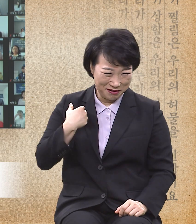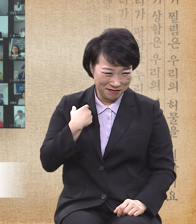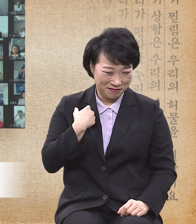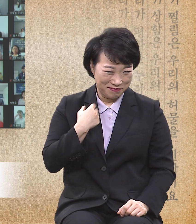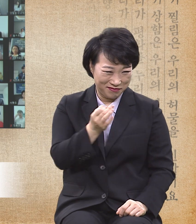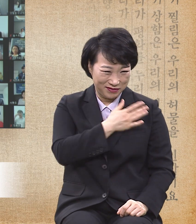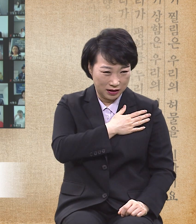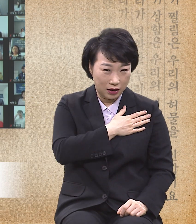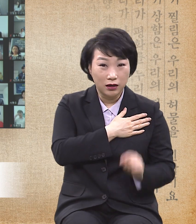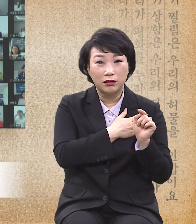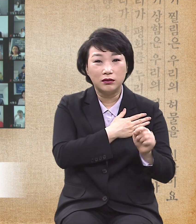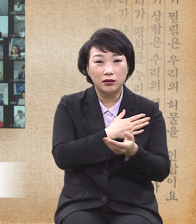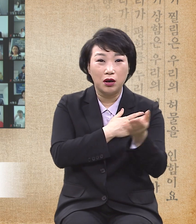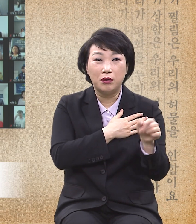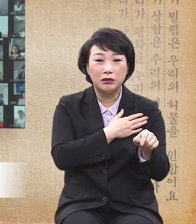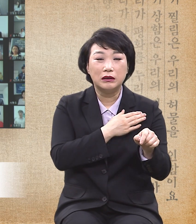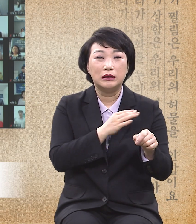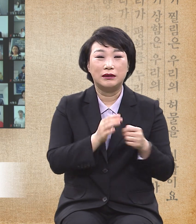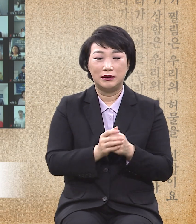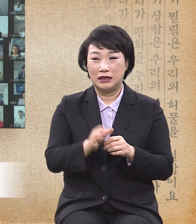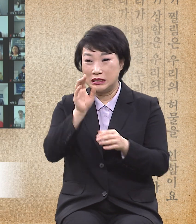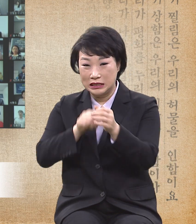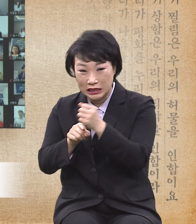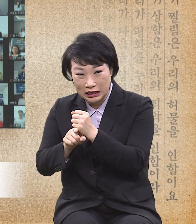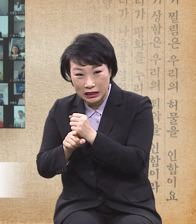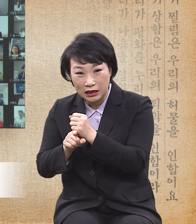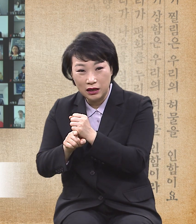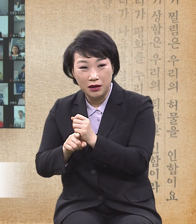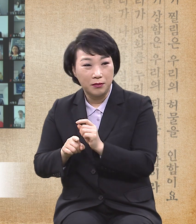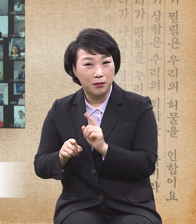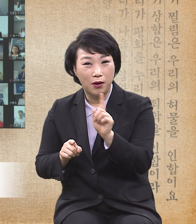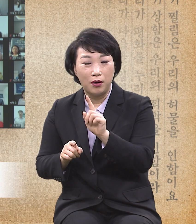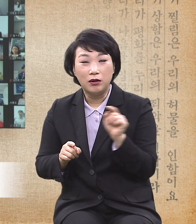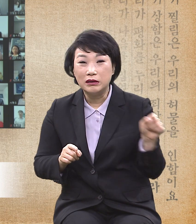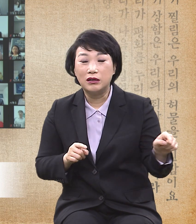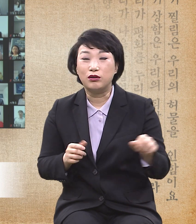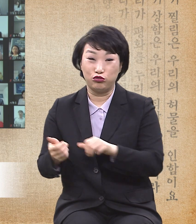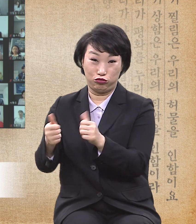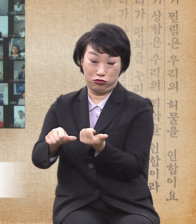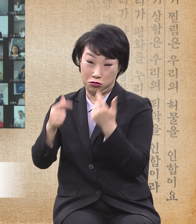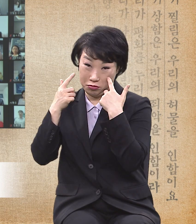그러나 진리는 너는 반드시 죽어.